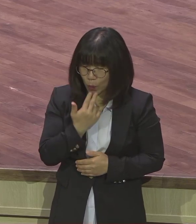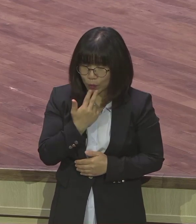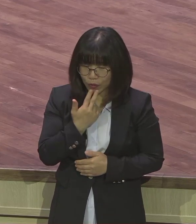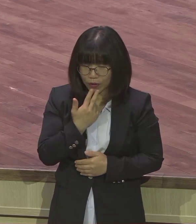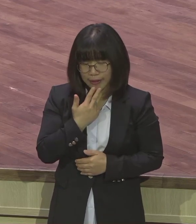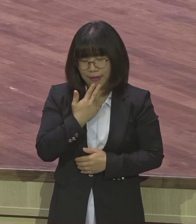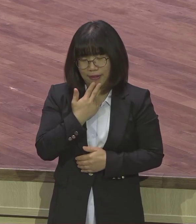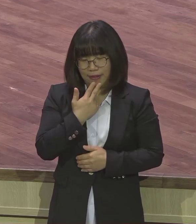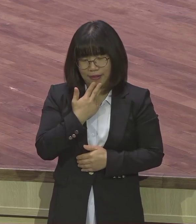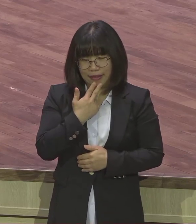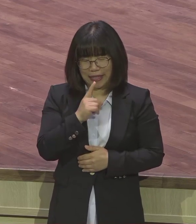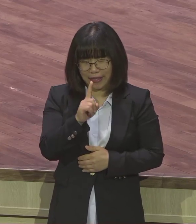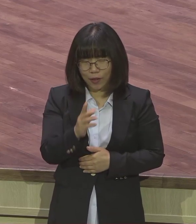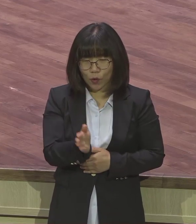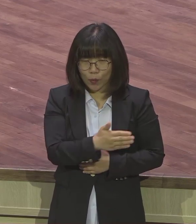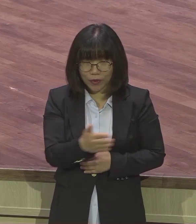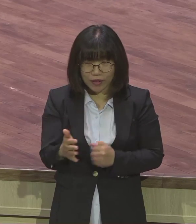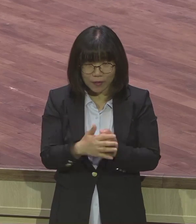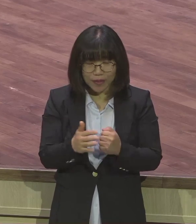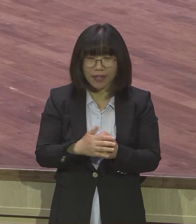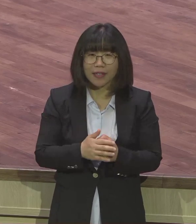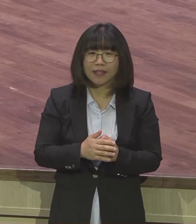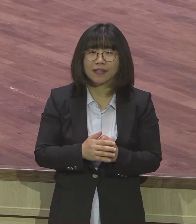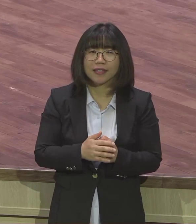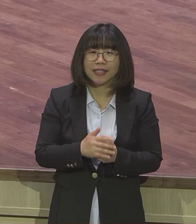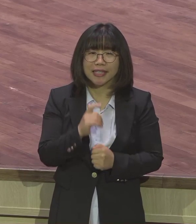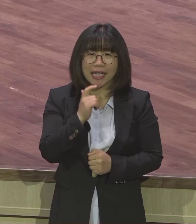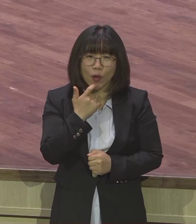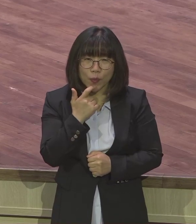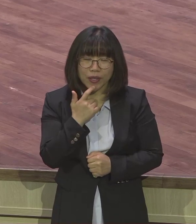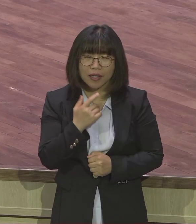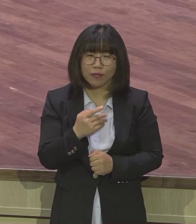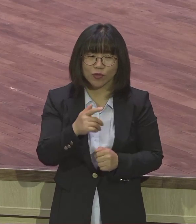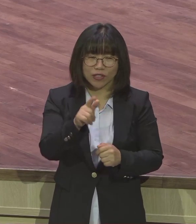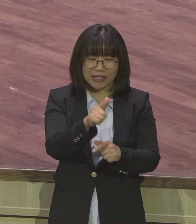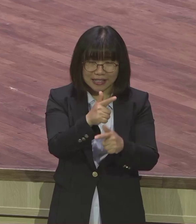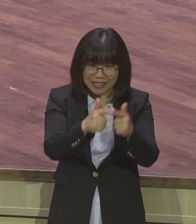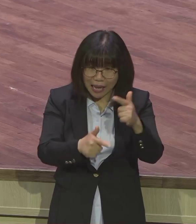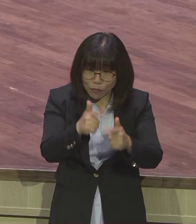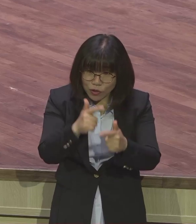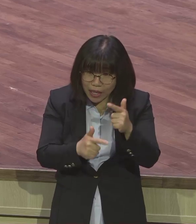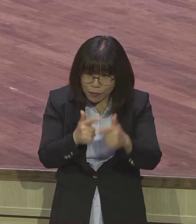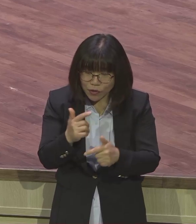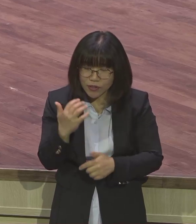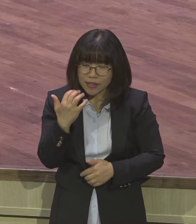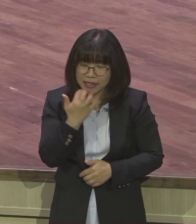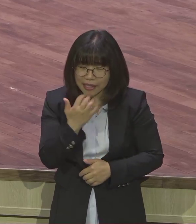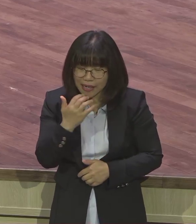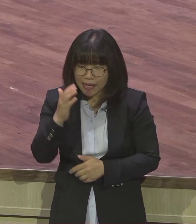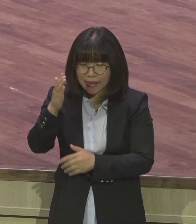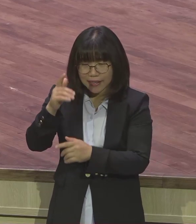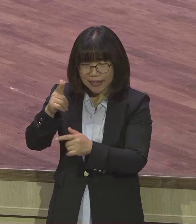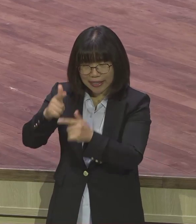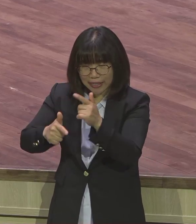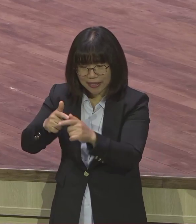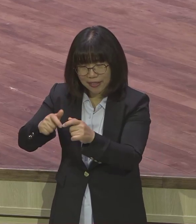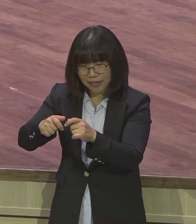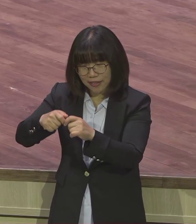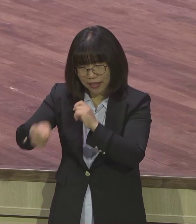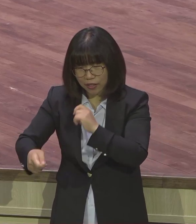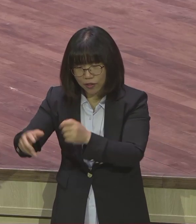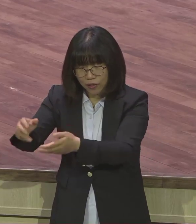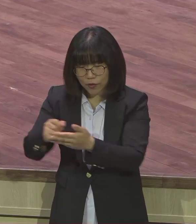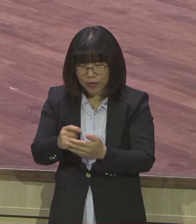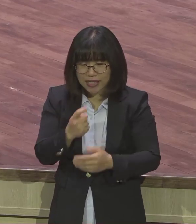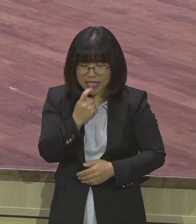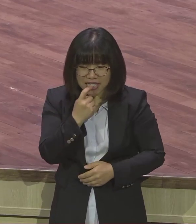37절입니다. 야곱이 버드나무와 살구나무와 신풍나무의 푸른 가지를 가지다가 그것들의 껍질을 벗겨 흰